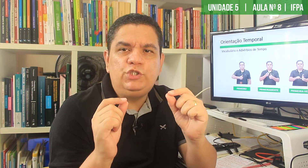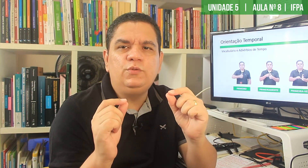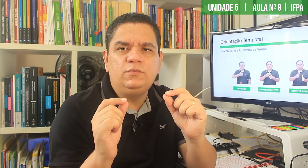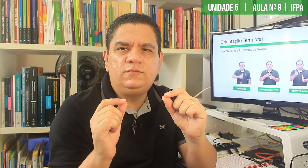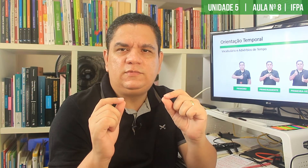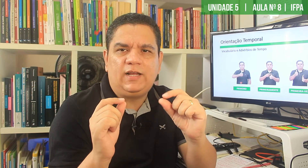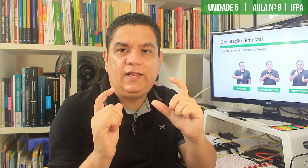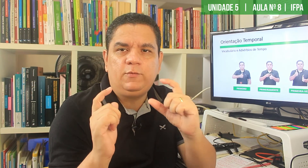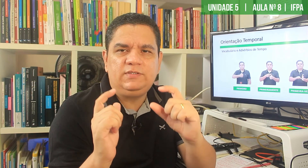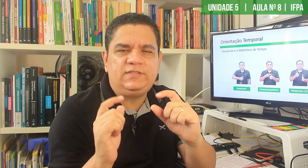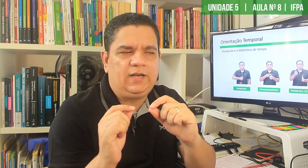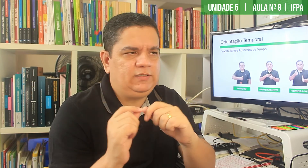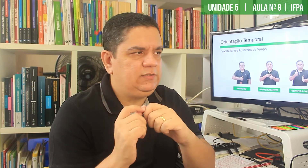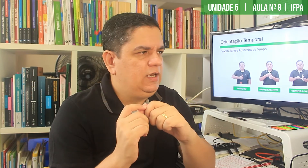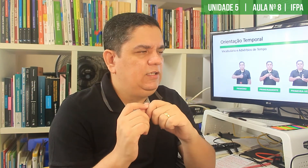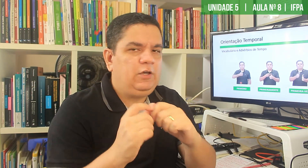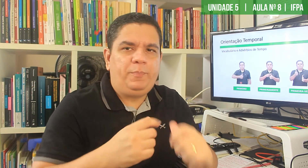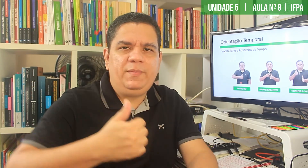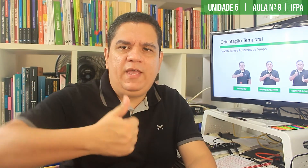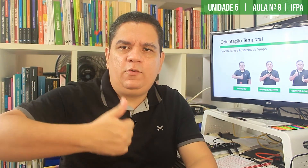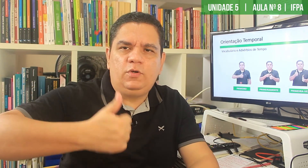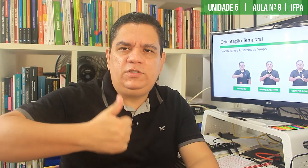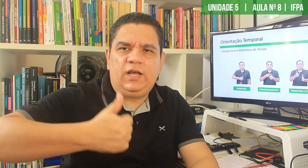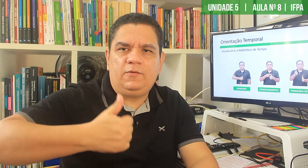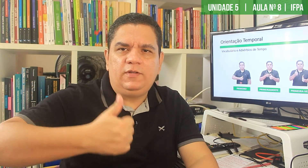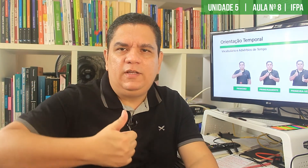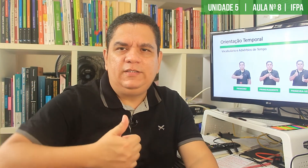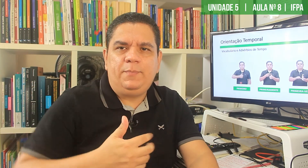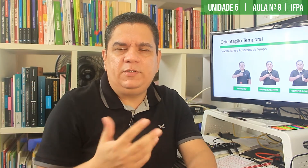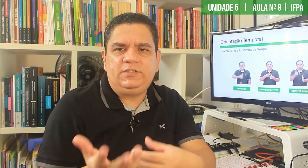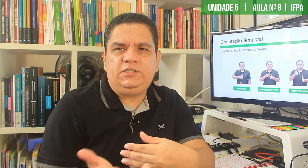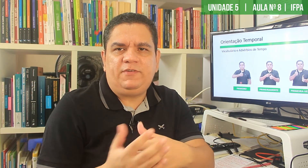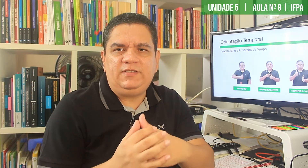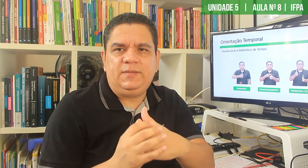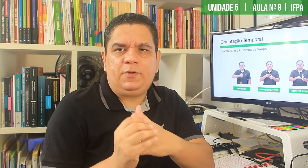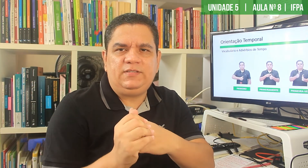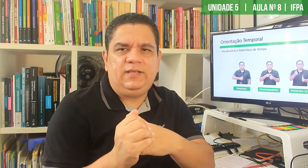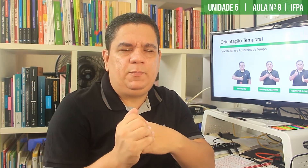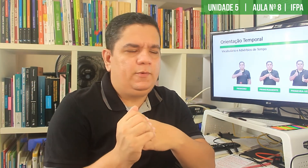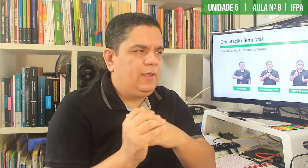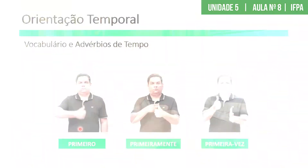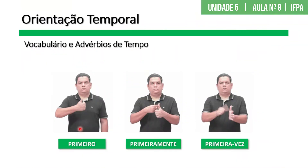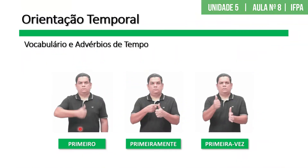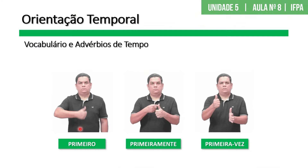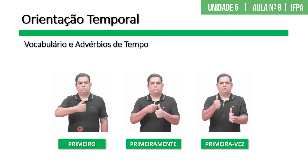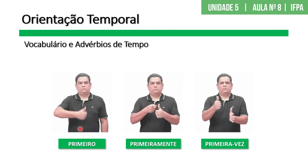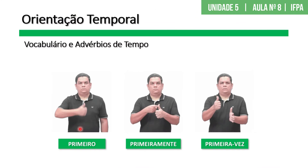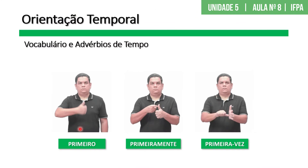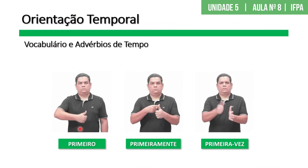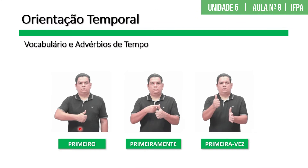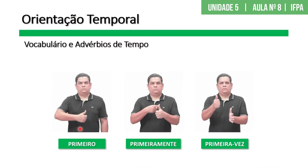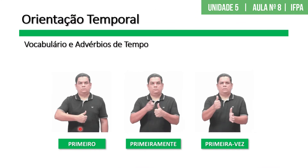sutil, tá, na língua de sinais. Então, primeiro o ordinal, depois a gente vai dizer, por exemplo, primeiramente,